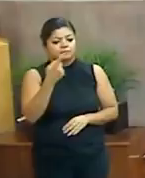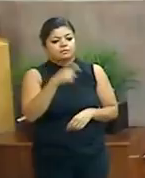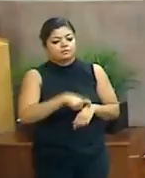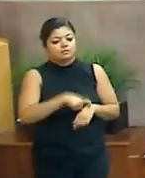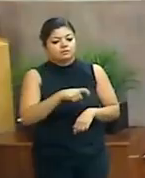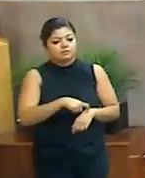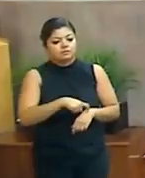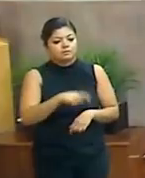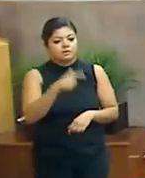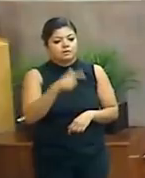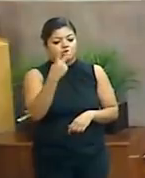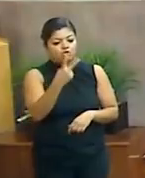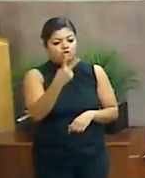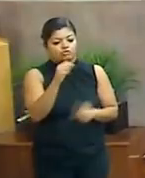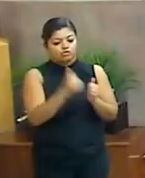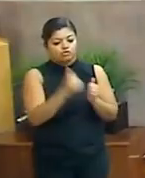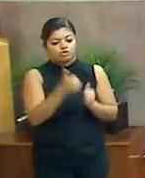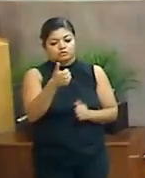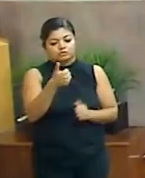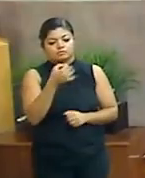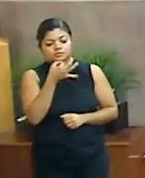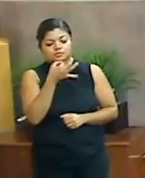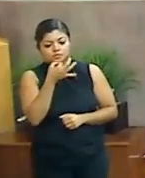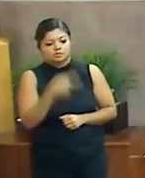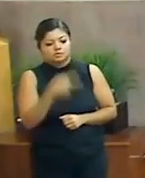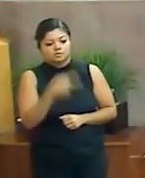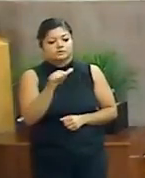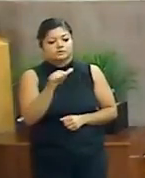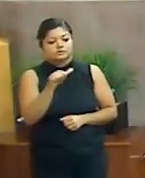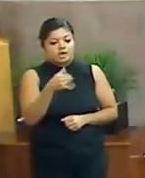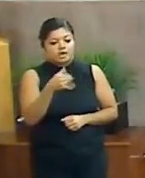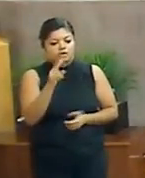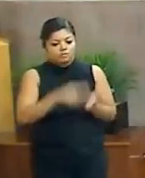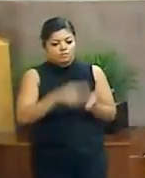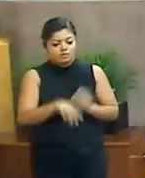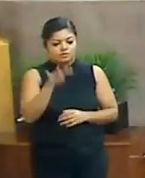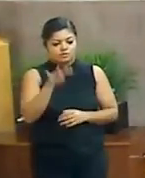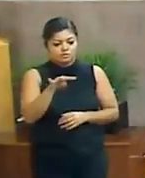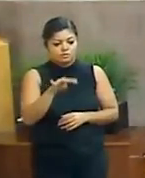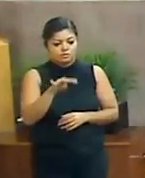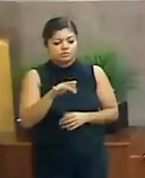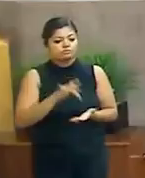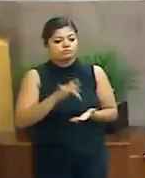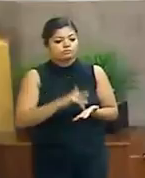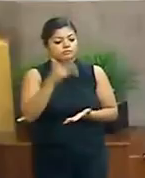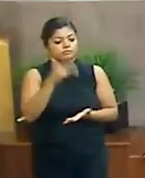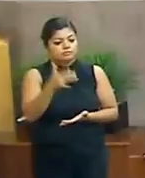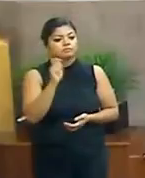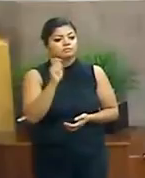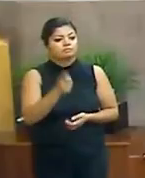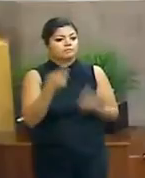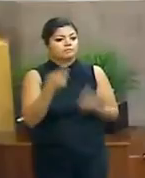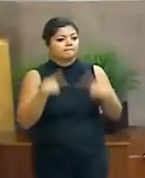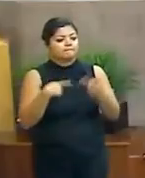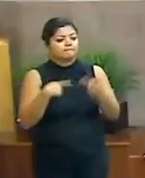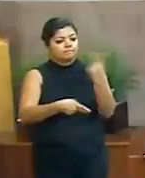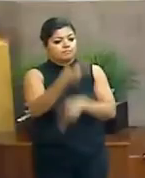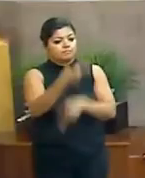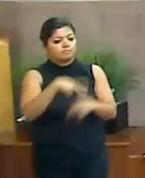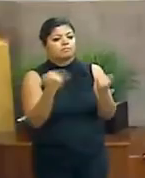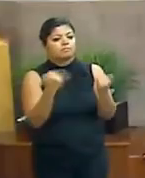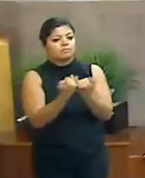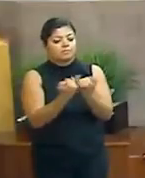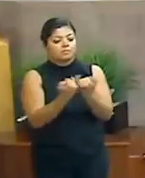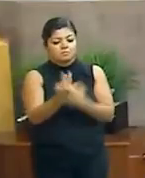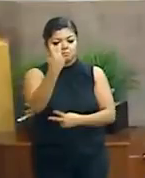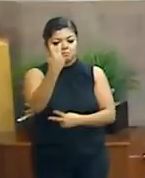las 14 dos con seis minutos de este 16 de mayo de 2019 agradeciendo la asistencia de los presentes así como los que